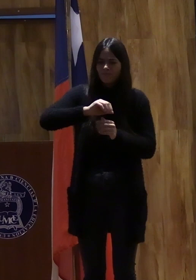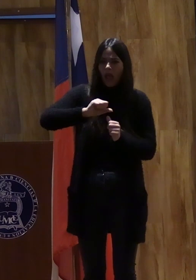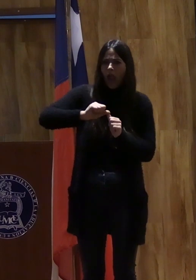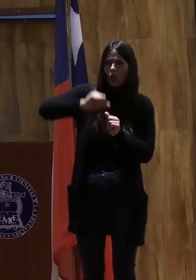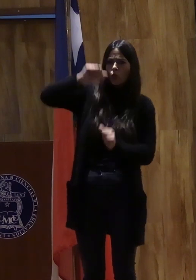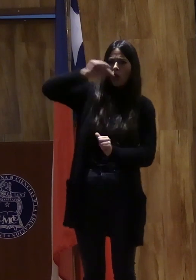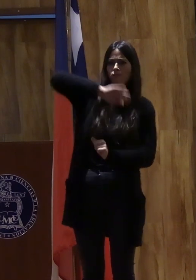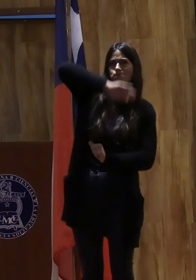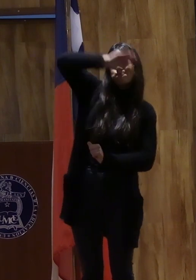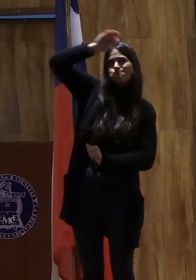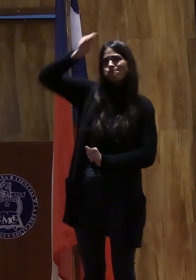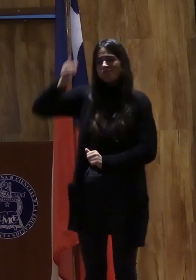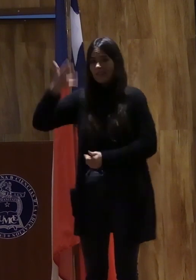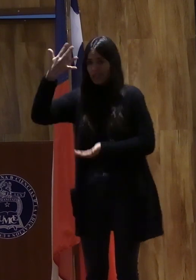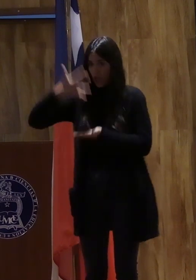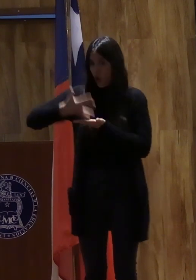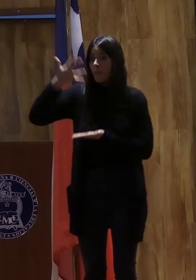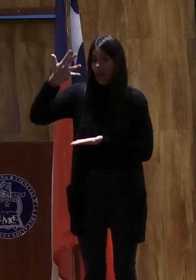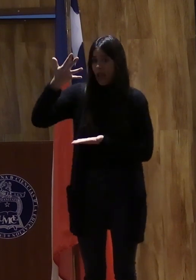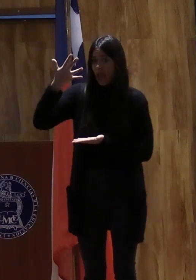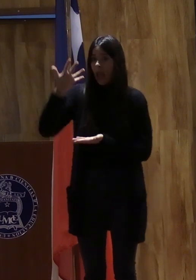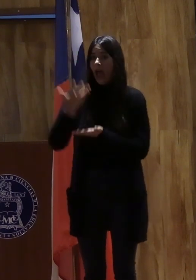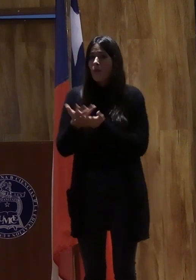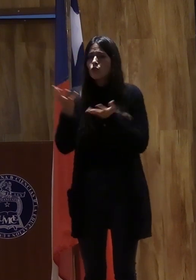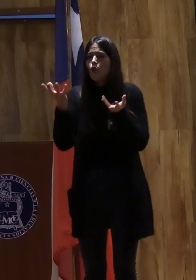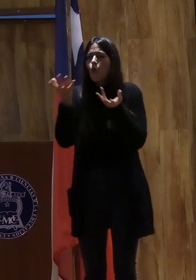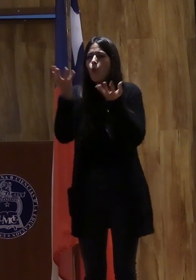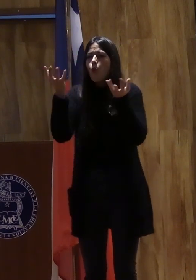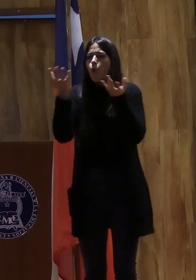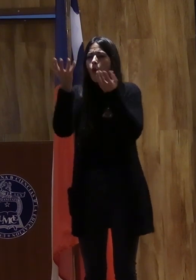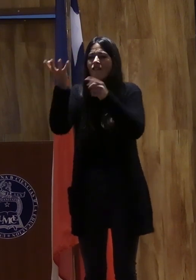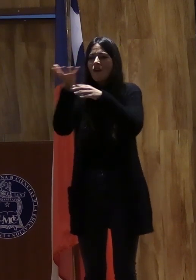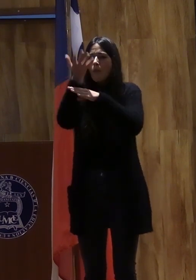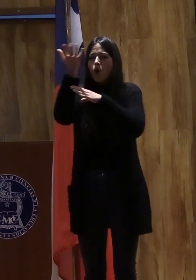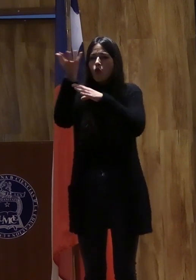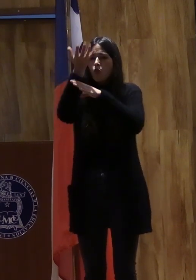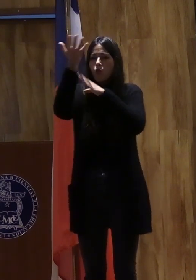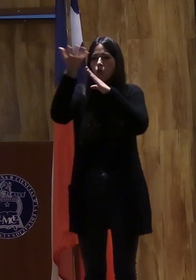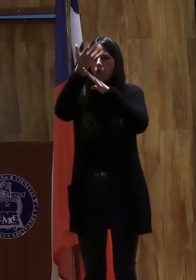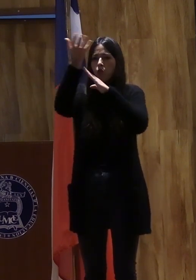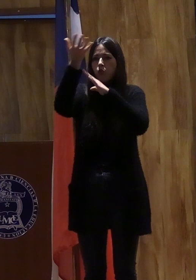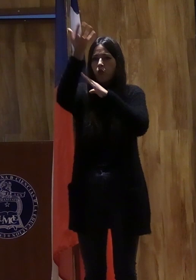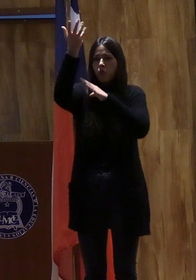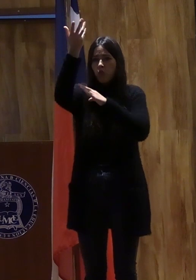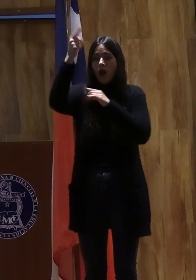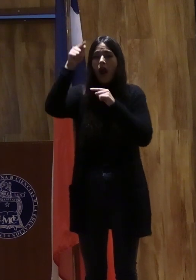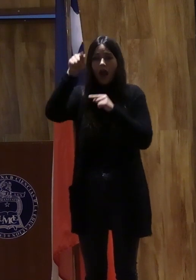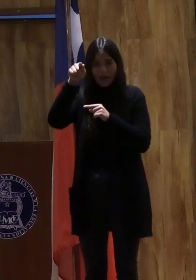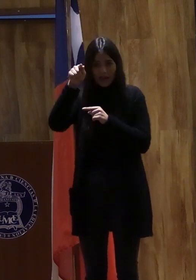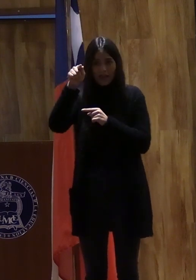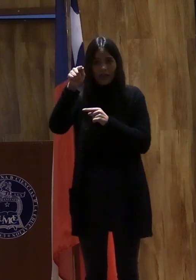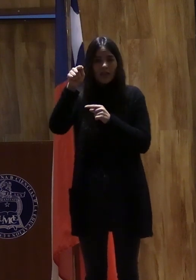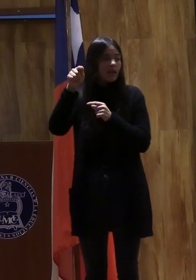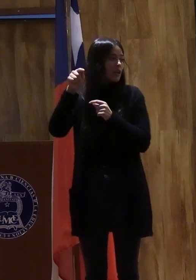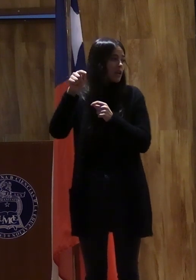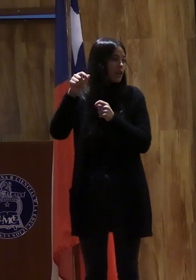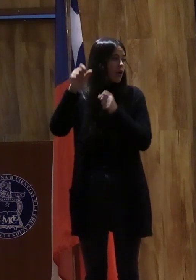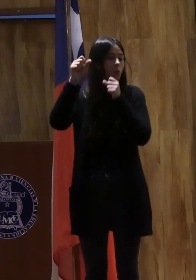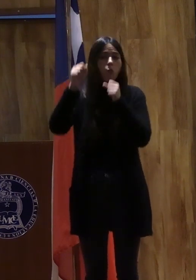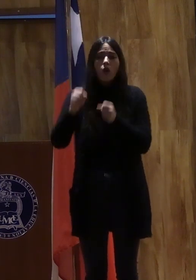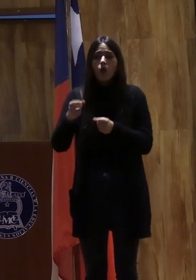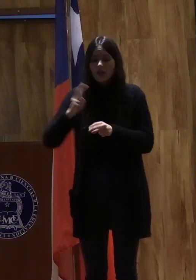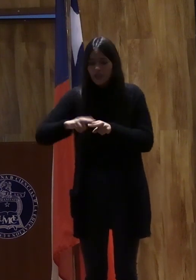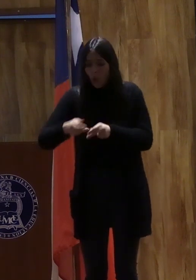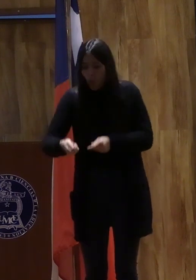altura, la cantidad de vapor de agua en la columna para arriba es nada. Y ahí uno puede hacer hasta huevos fritos,